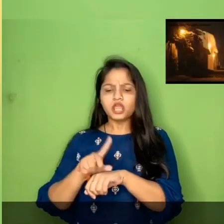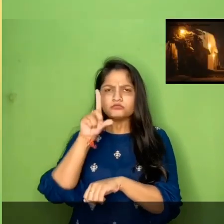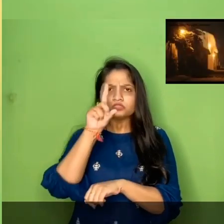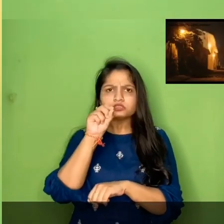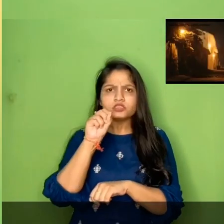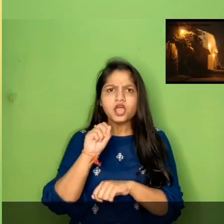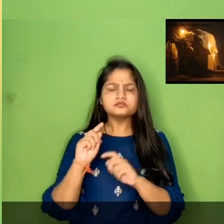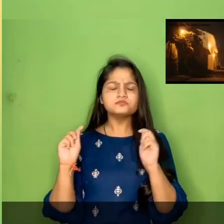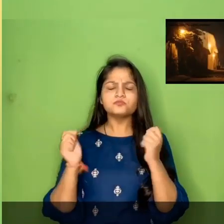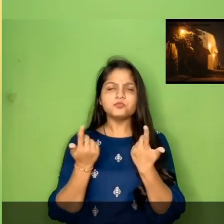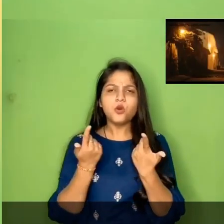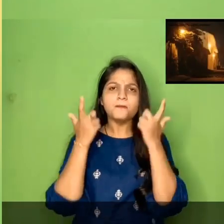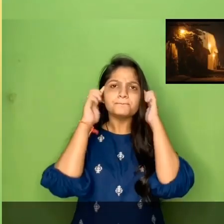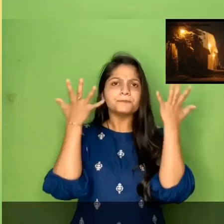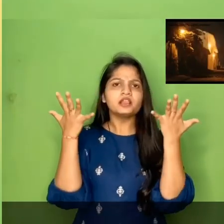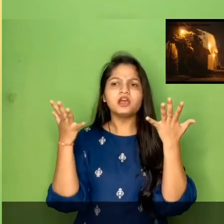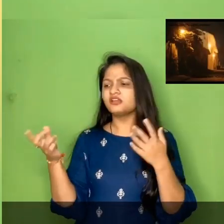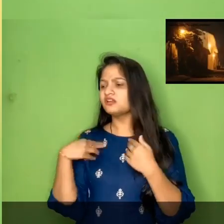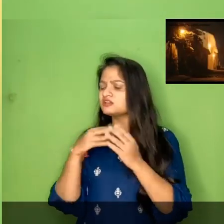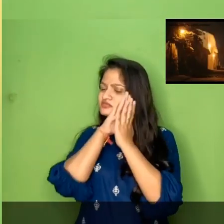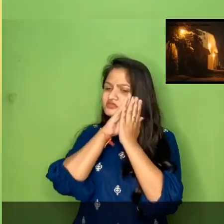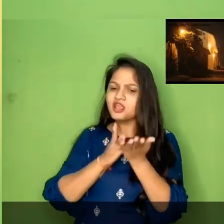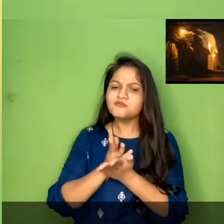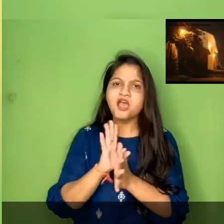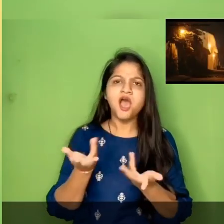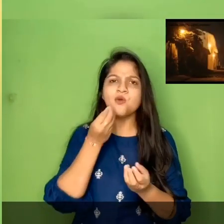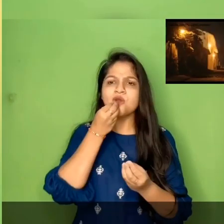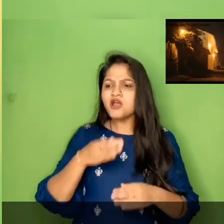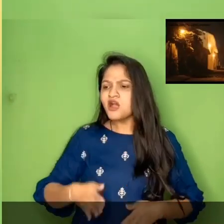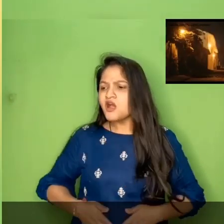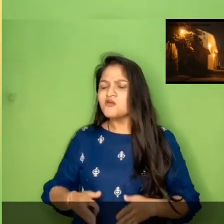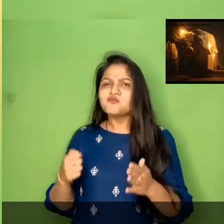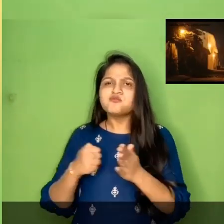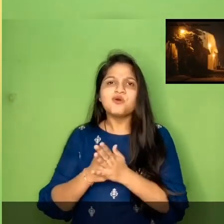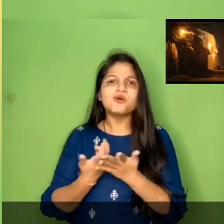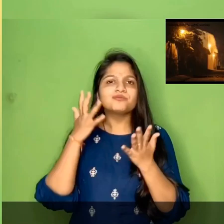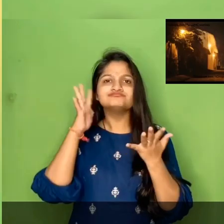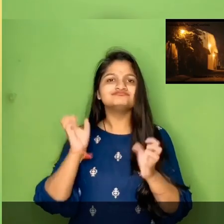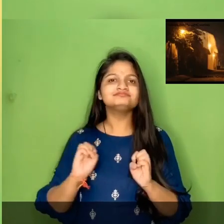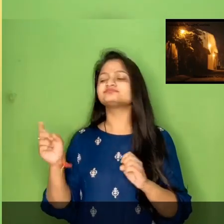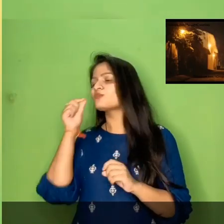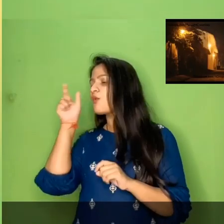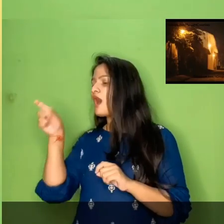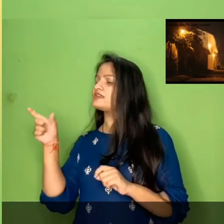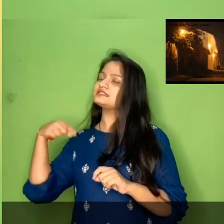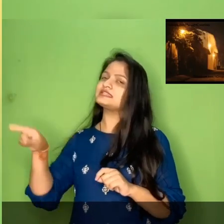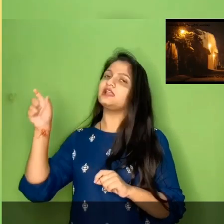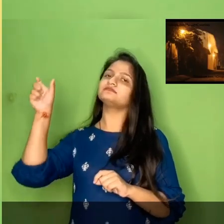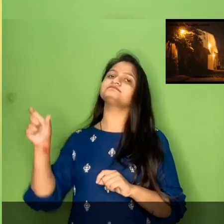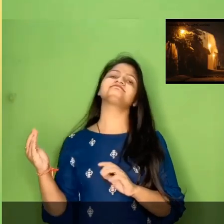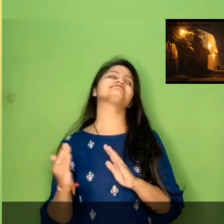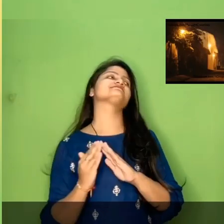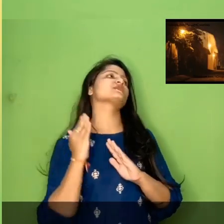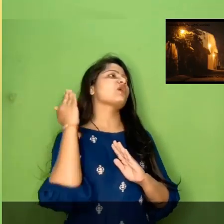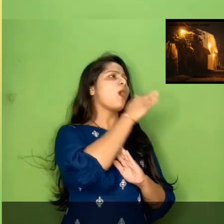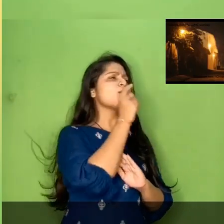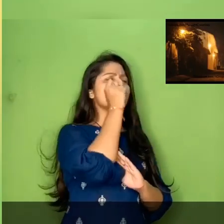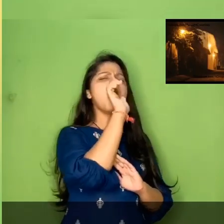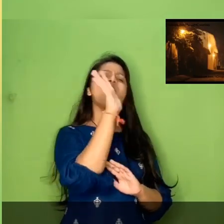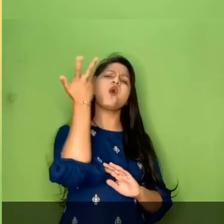काफ़ी देर हो गई। रात के 10 बज गए, उसको पता ही नहीं चला। अब सोने की चिंता, खाने की चिंता। तो वो साधु किसी अन्य